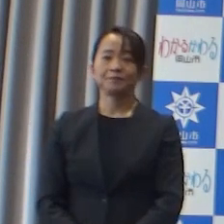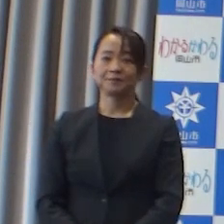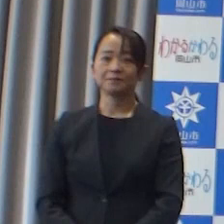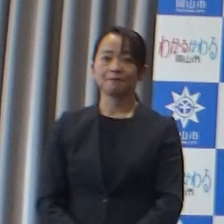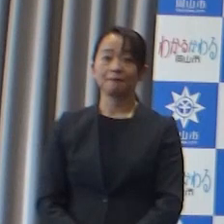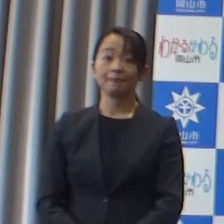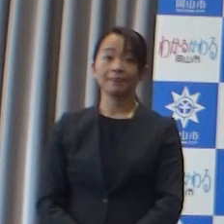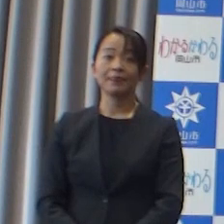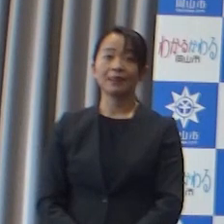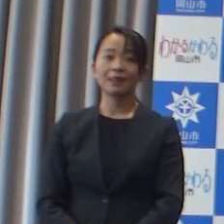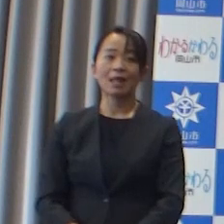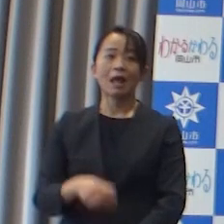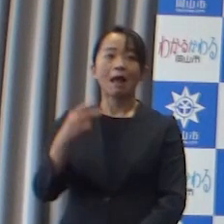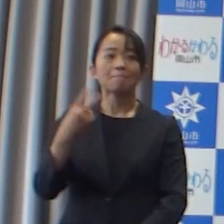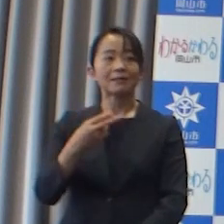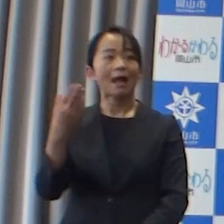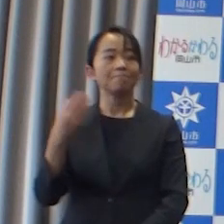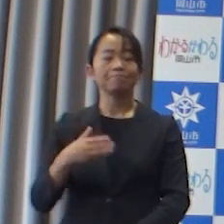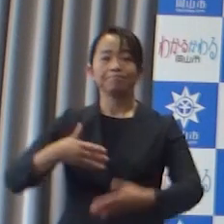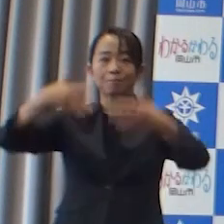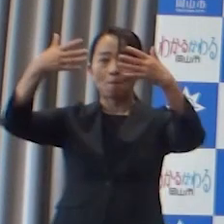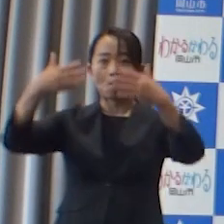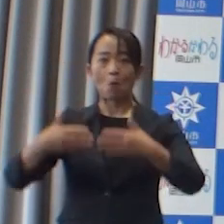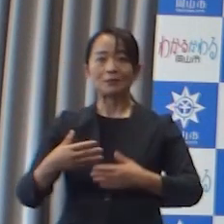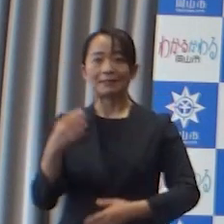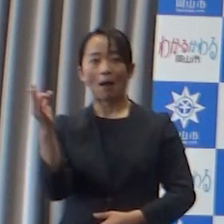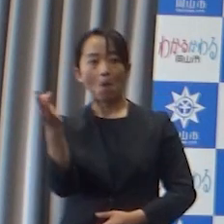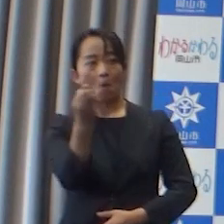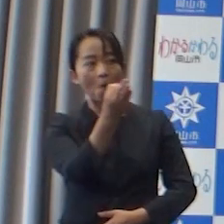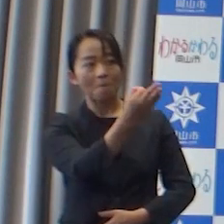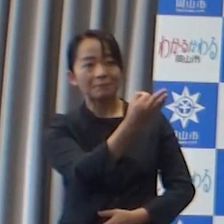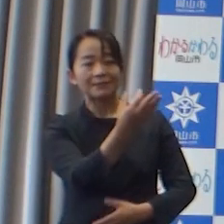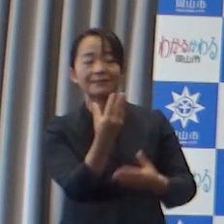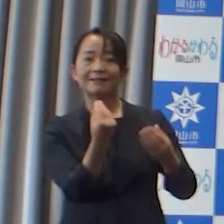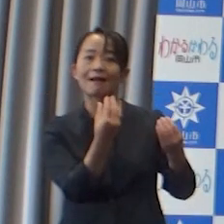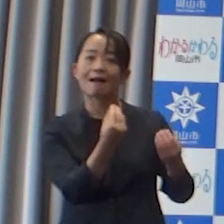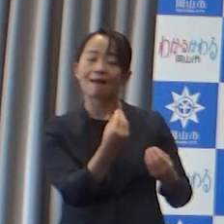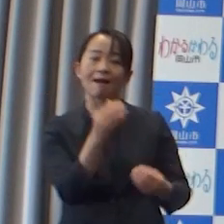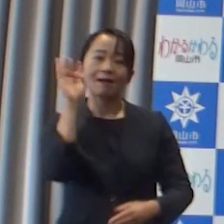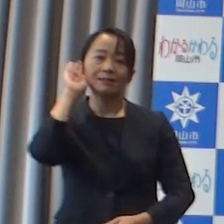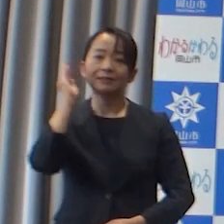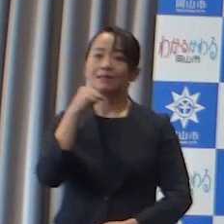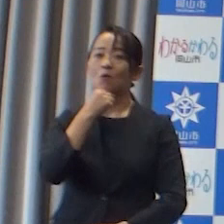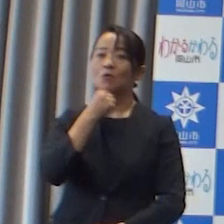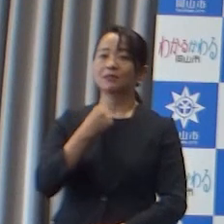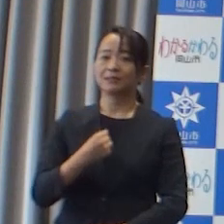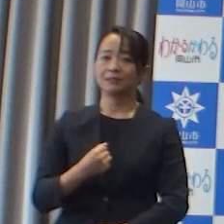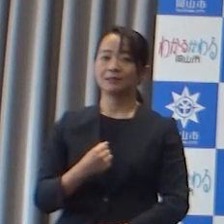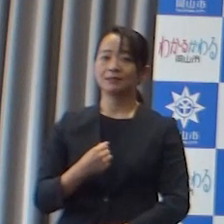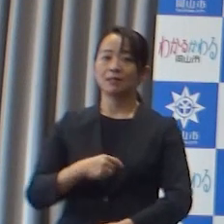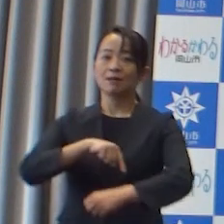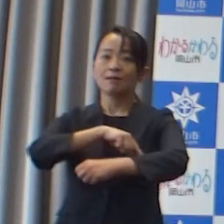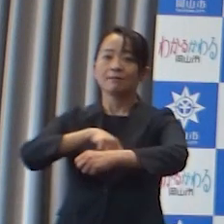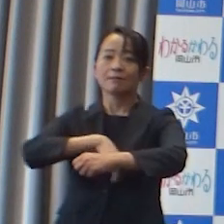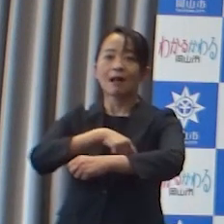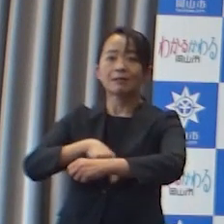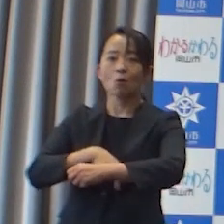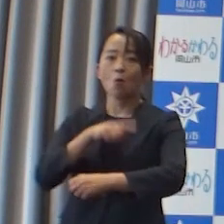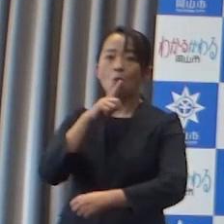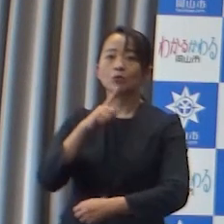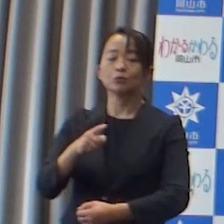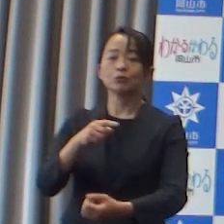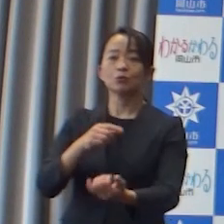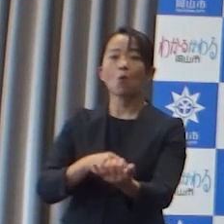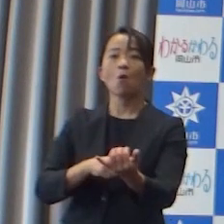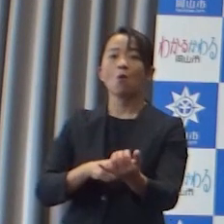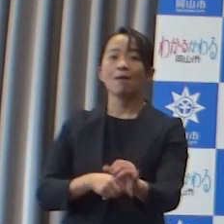はい、またモニターを見ながらでも聞いていただければと思いますが、内容はエネル